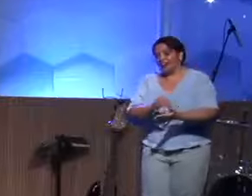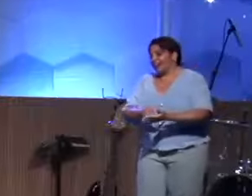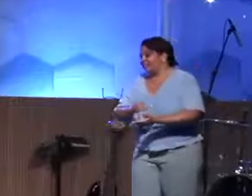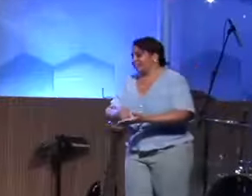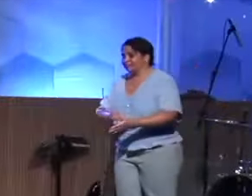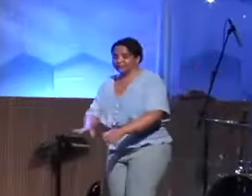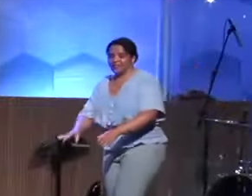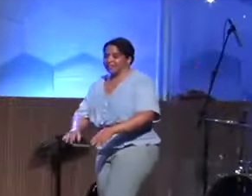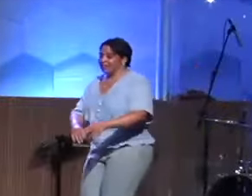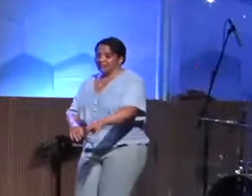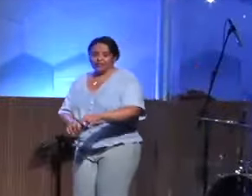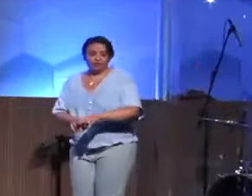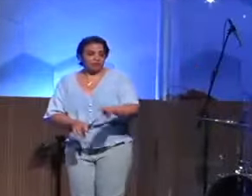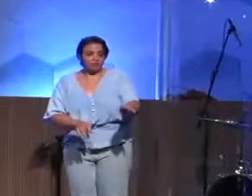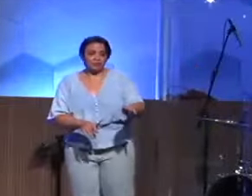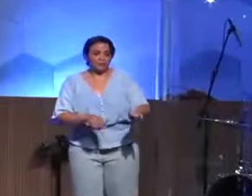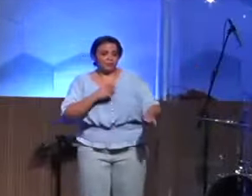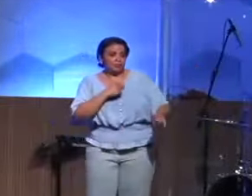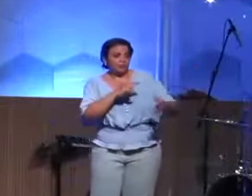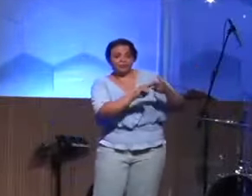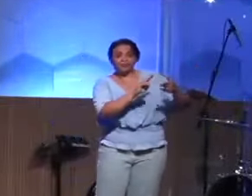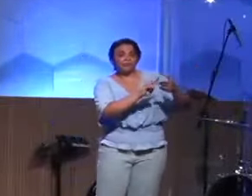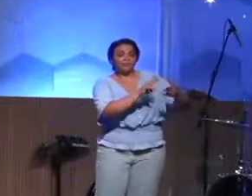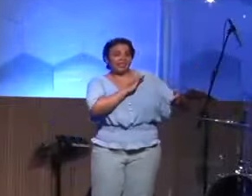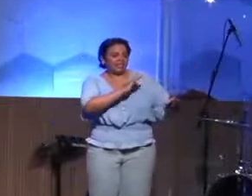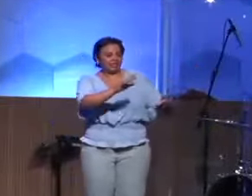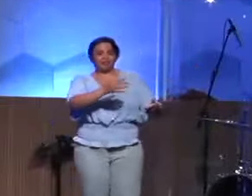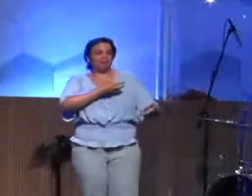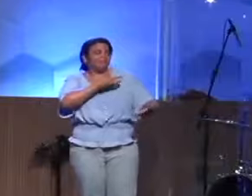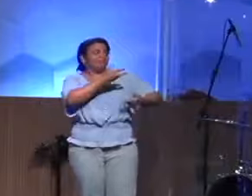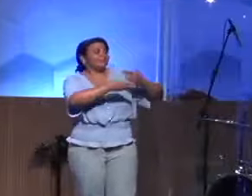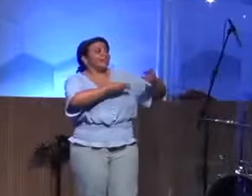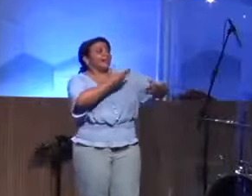materiais por qu porque o dinheiro não compra